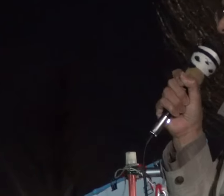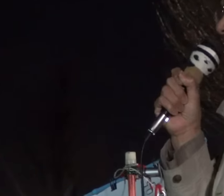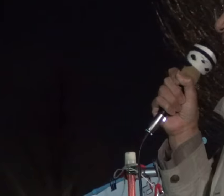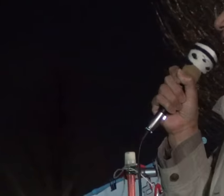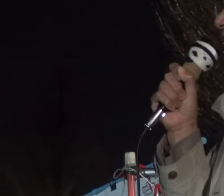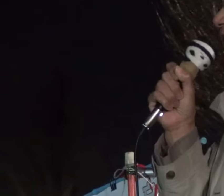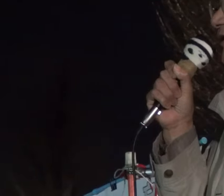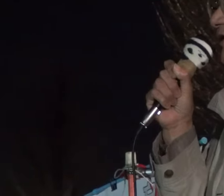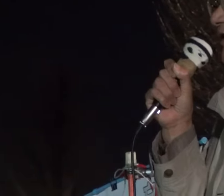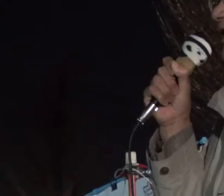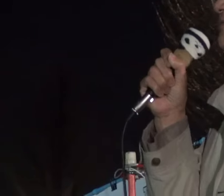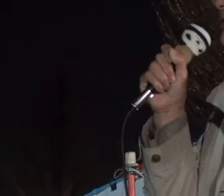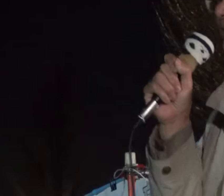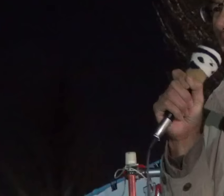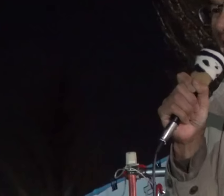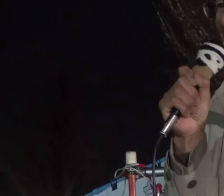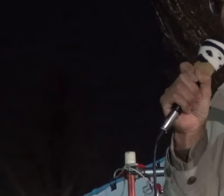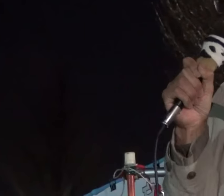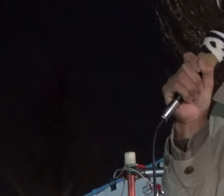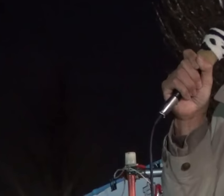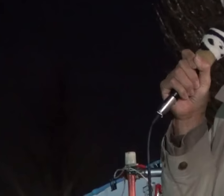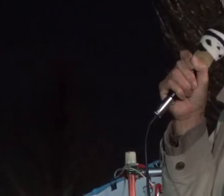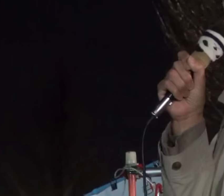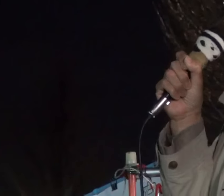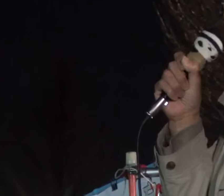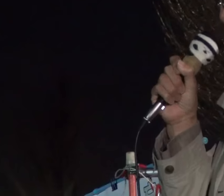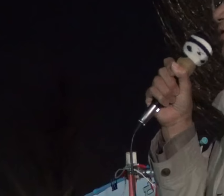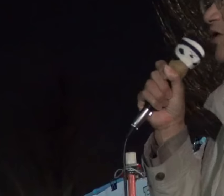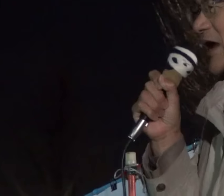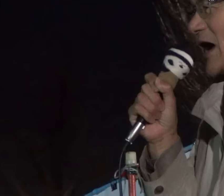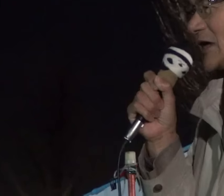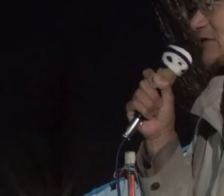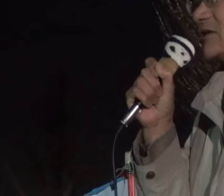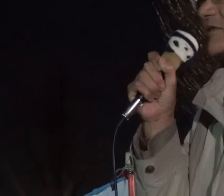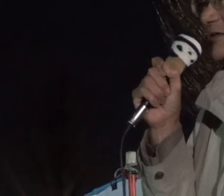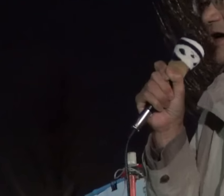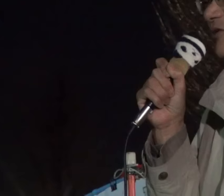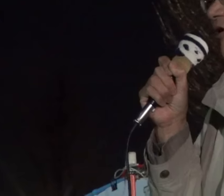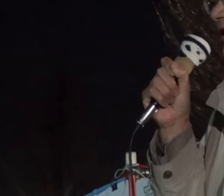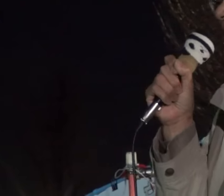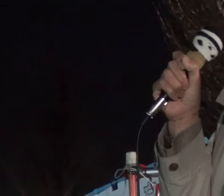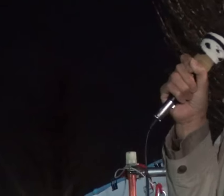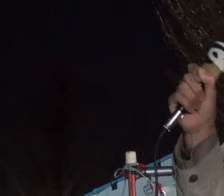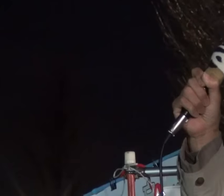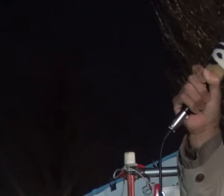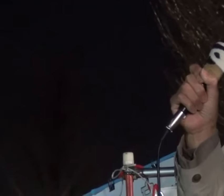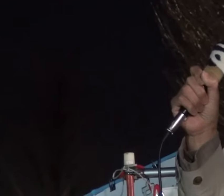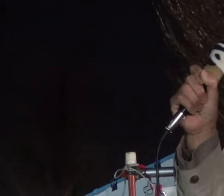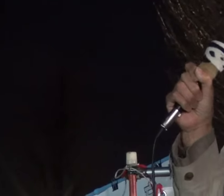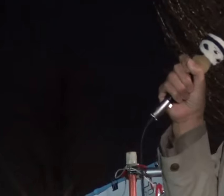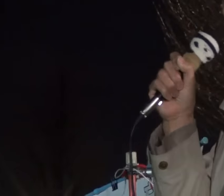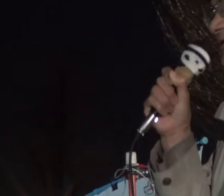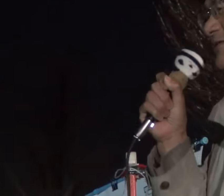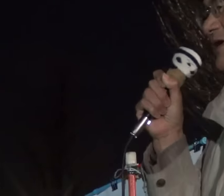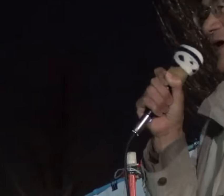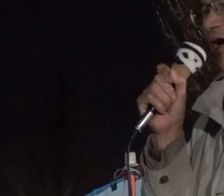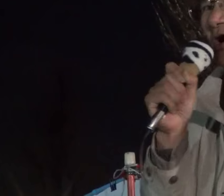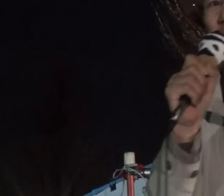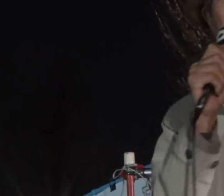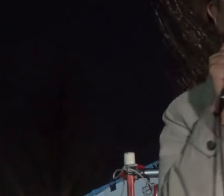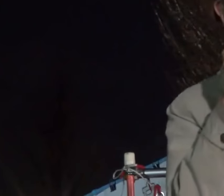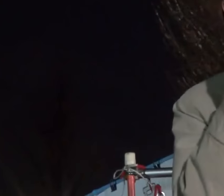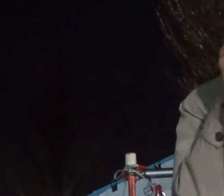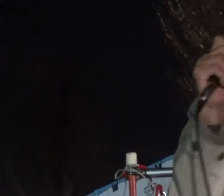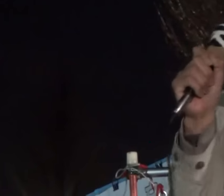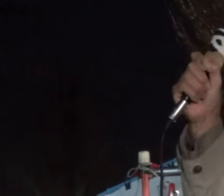して、聞かれましてね、本土から来てるんですかと聞かれまして、そうです、